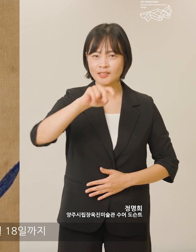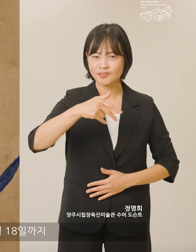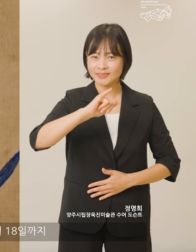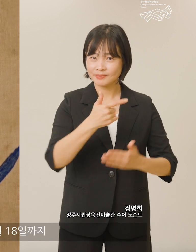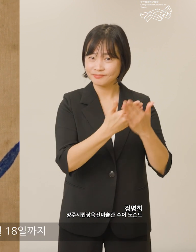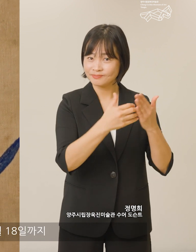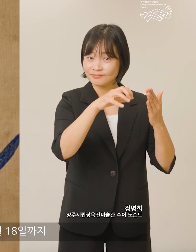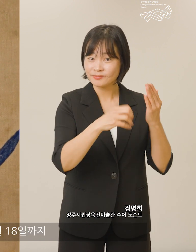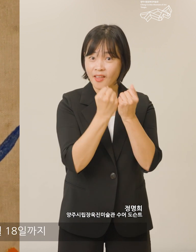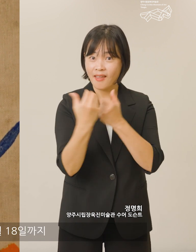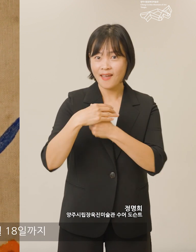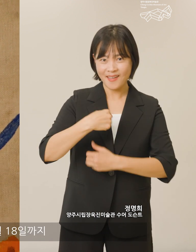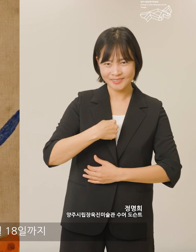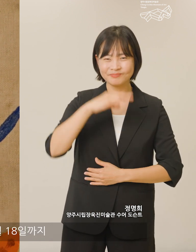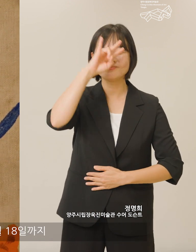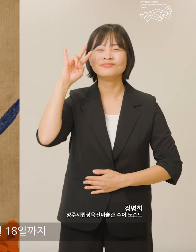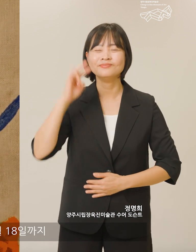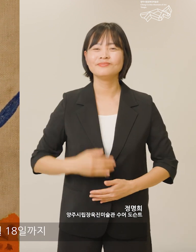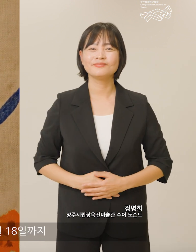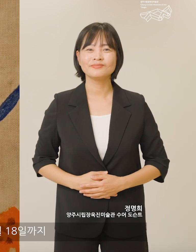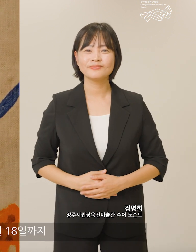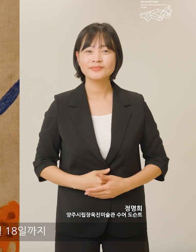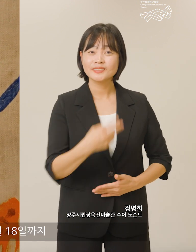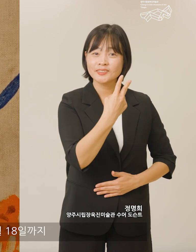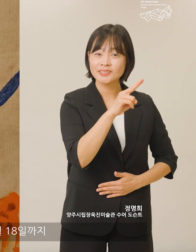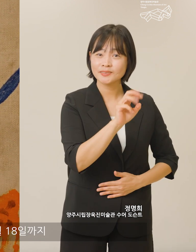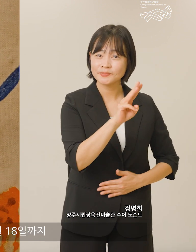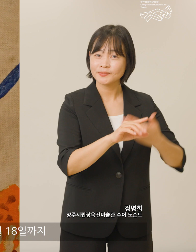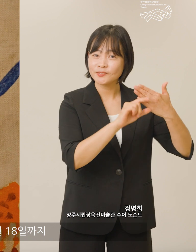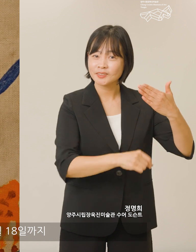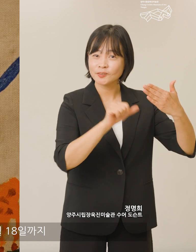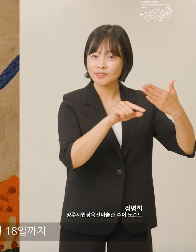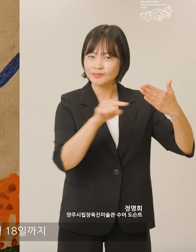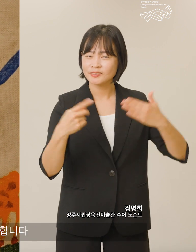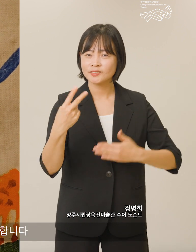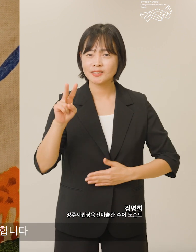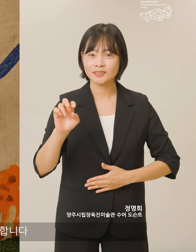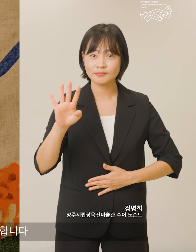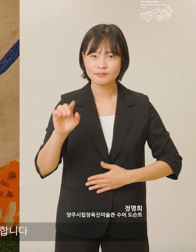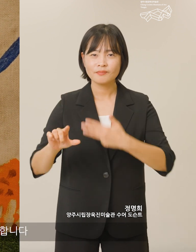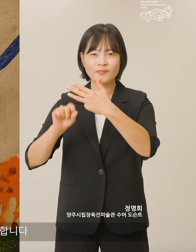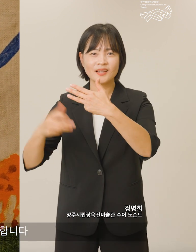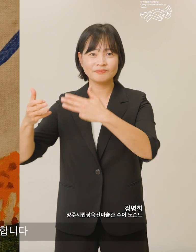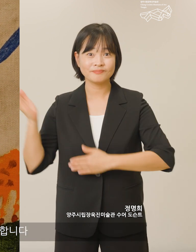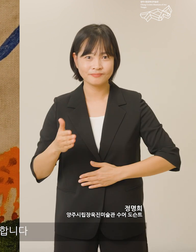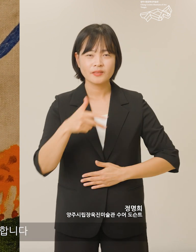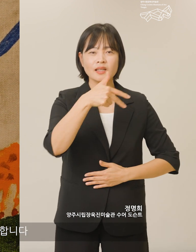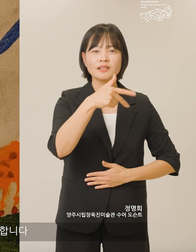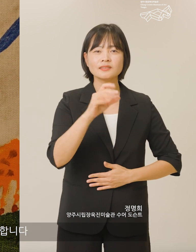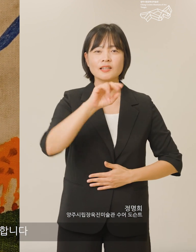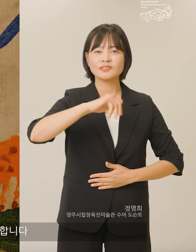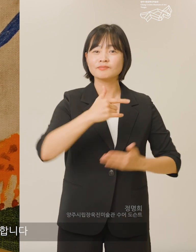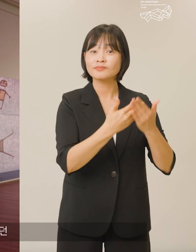양주시립장옥진미술관은 2023년 9월 5일부터 2024년 8월 18일까지 상설전 새벽의